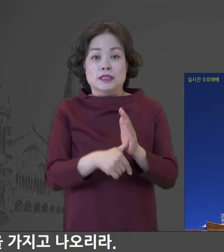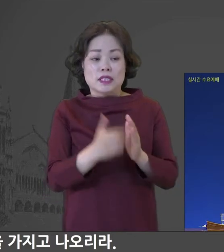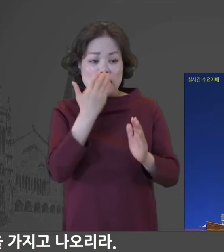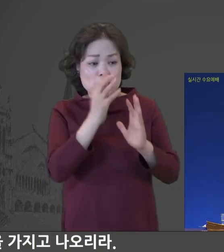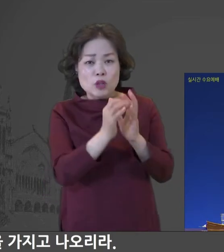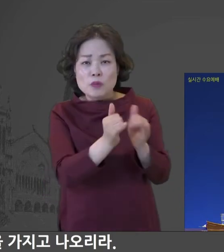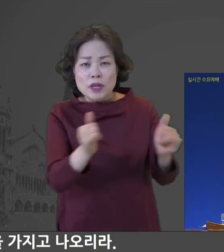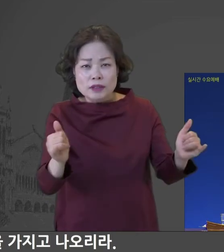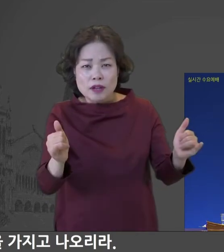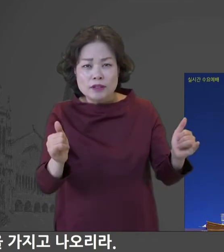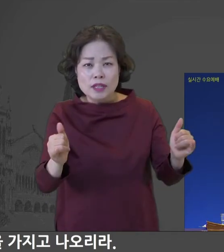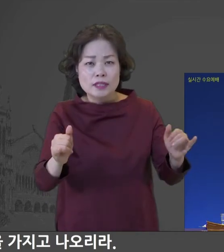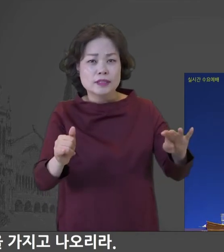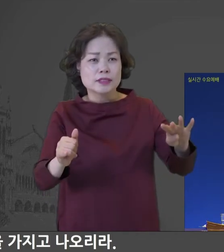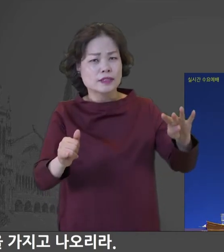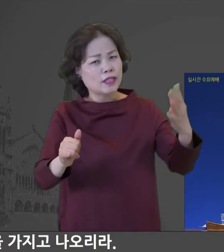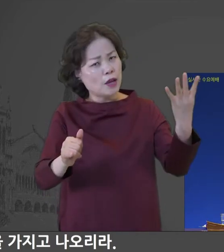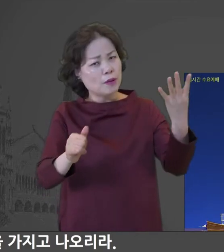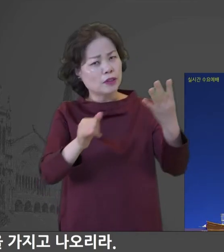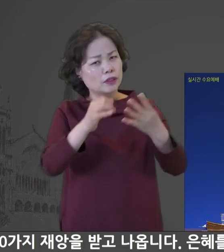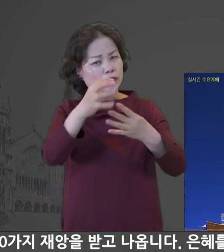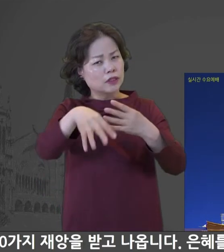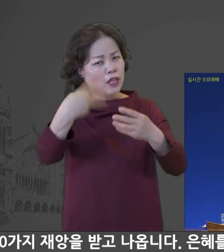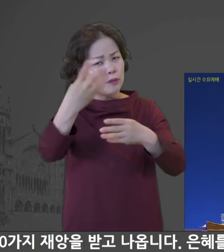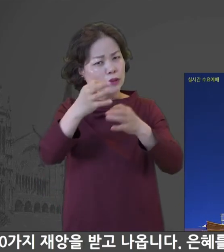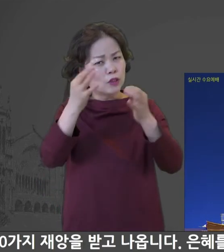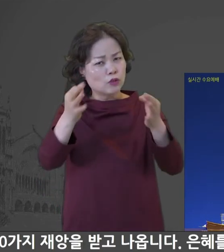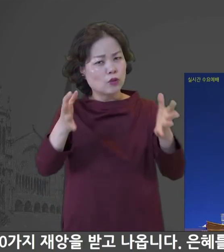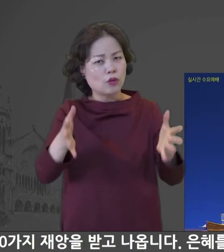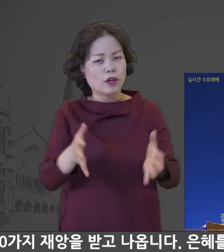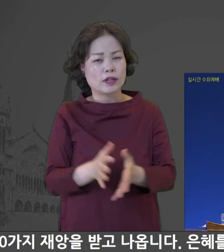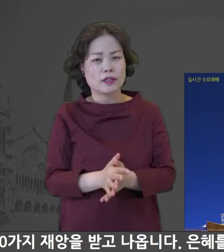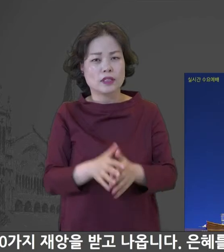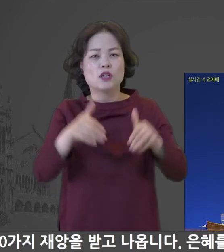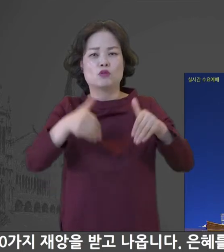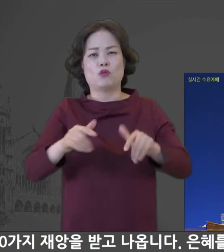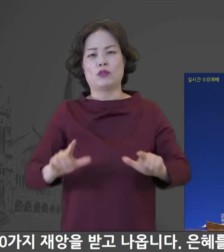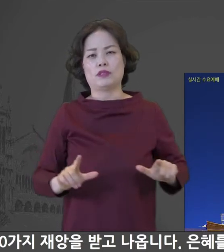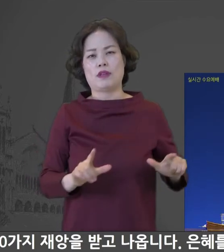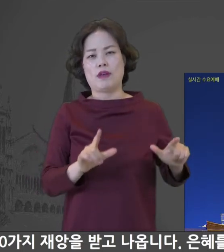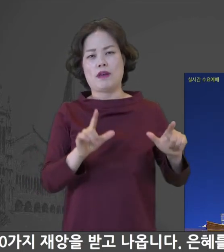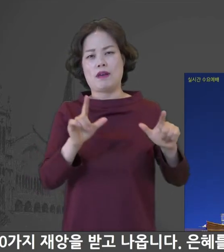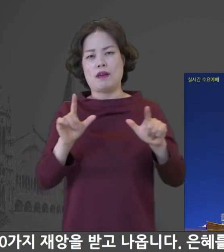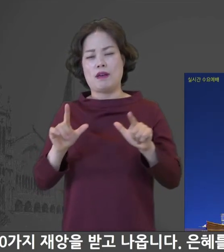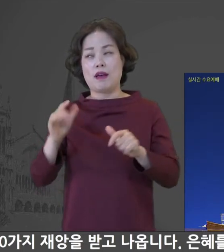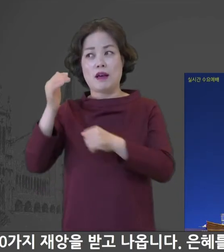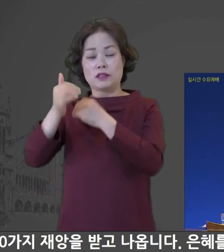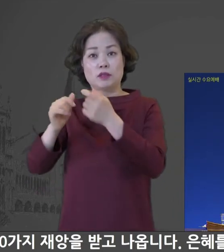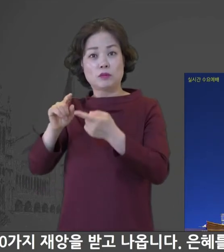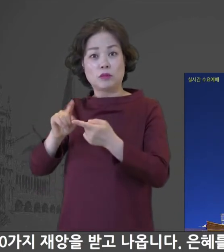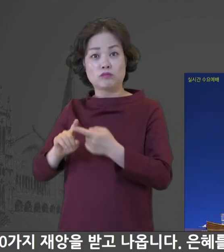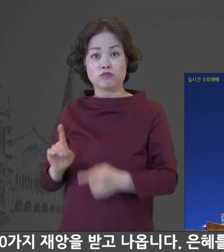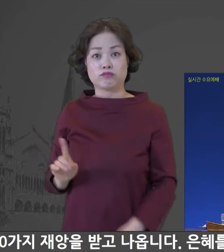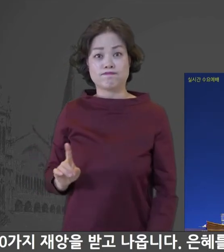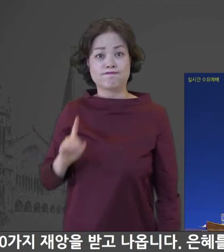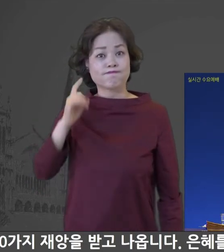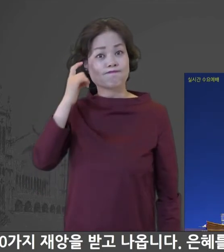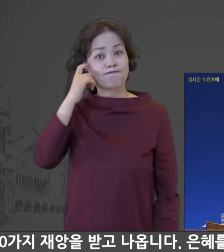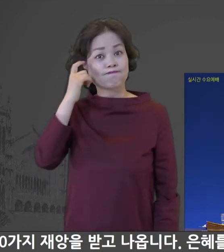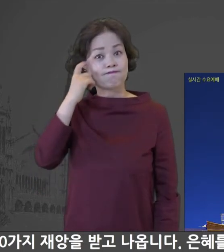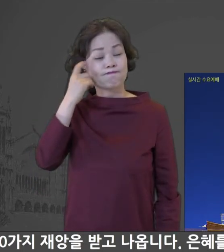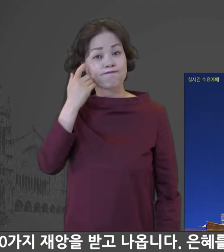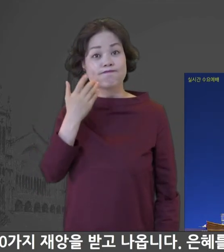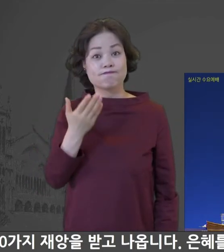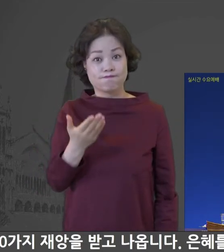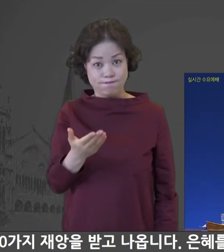이스라엘 백성들이 400여 년 동안 노예 생활하면서 하나님에 대해서 어떻게